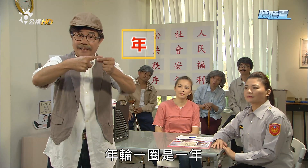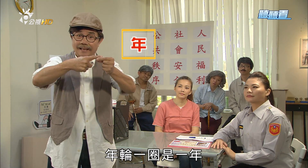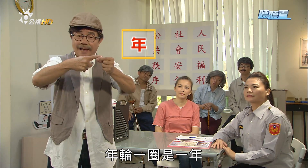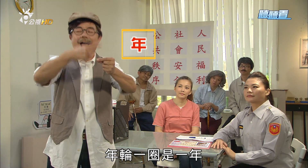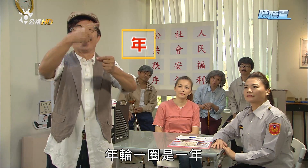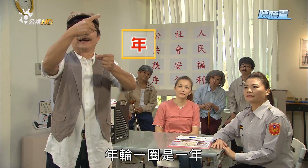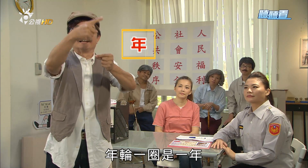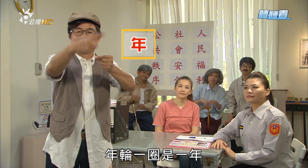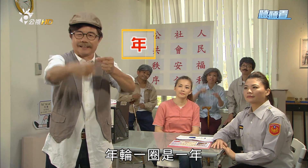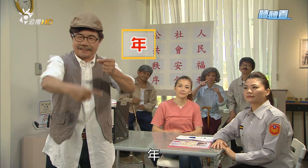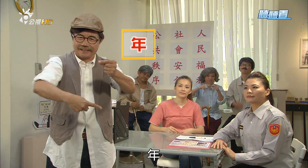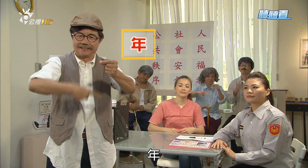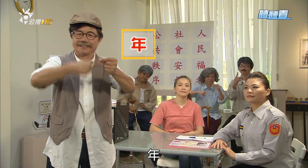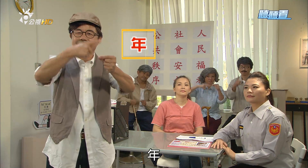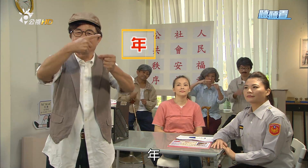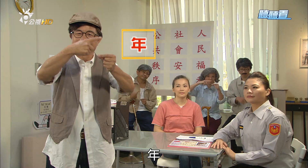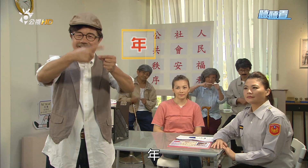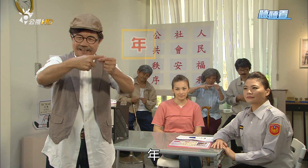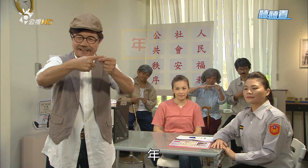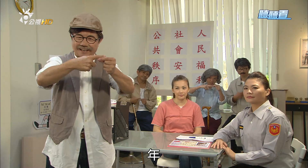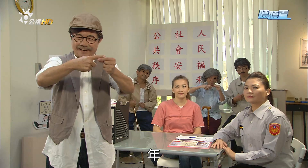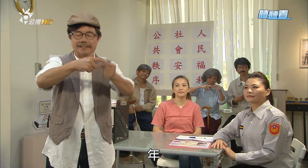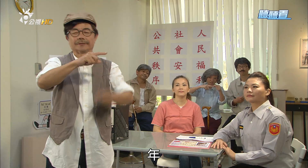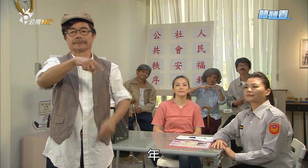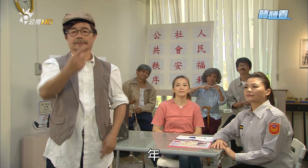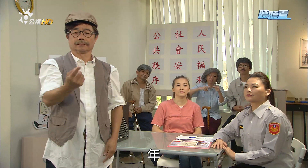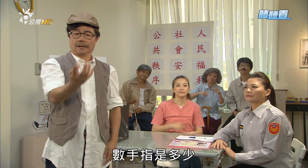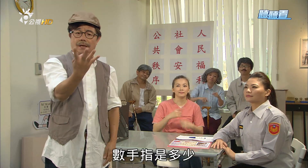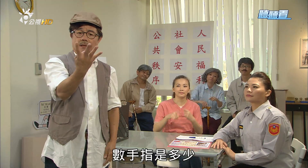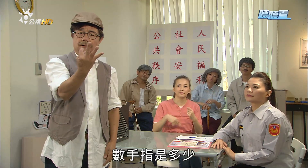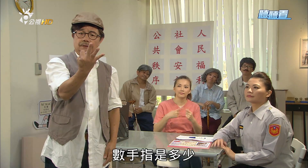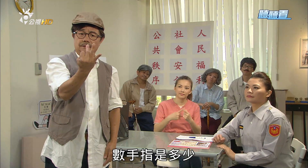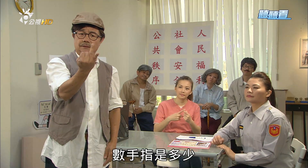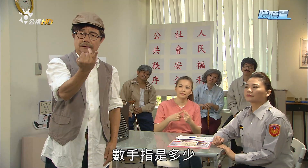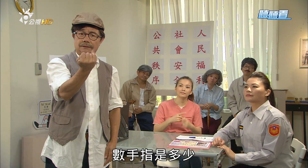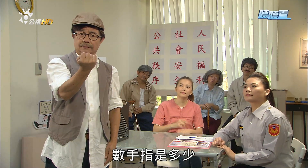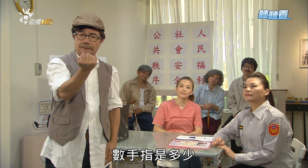年。年数手指是